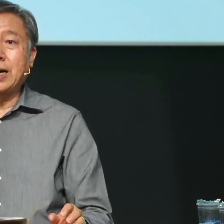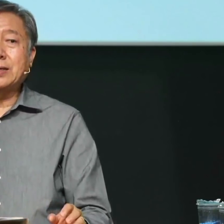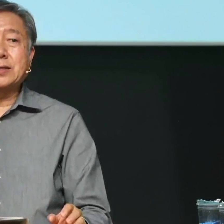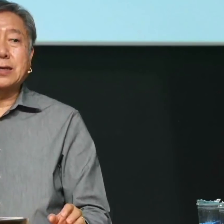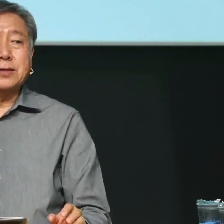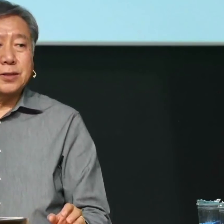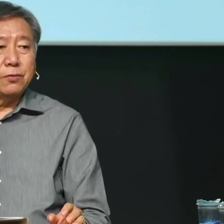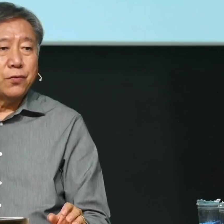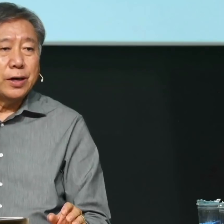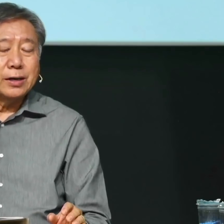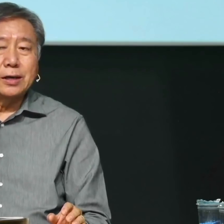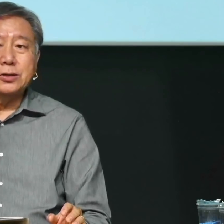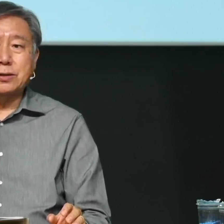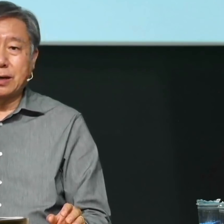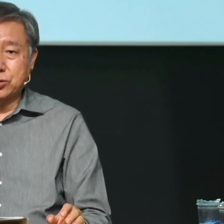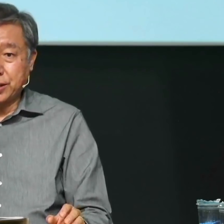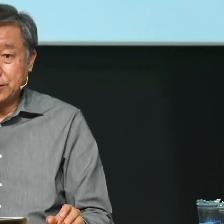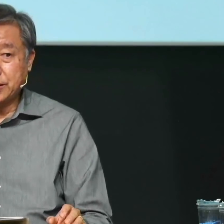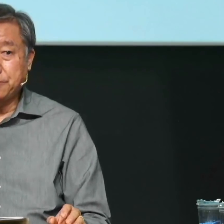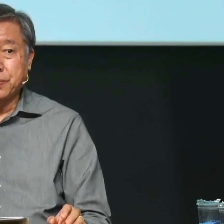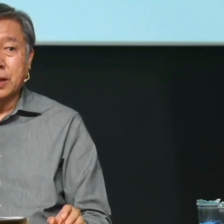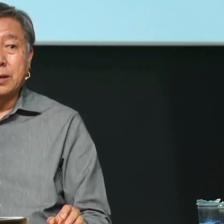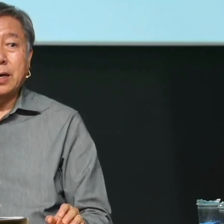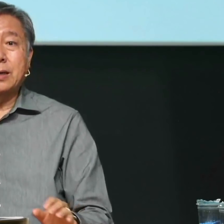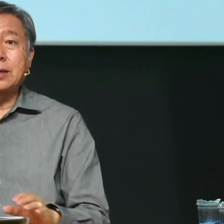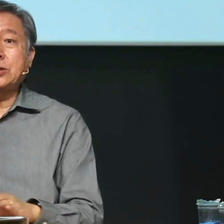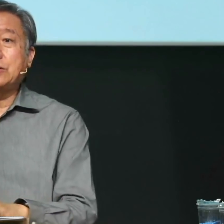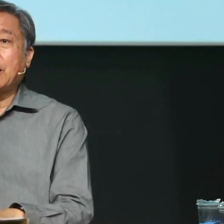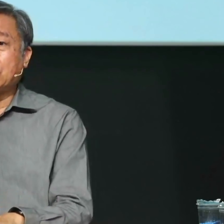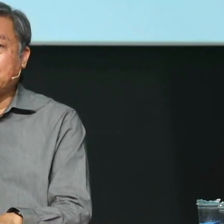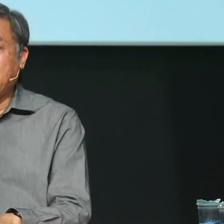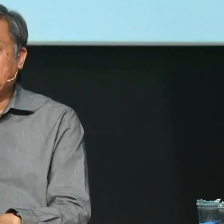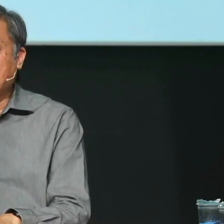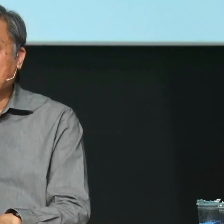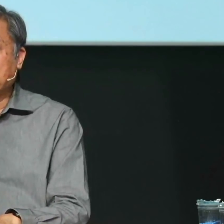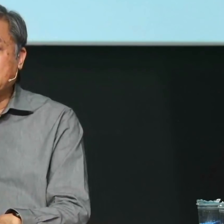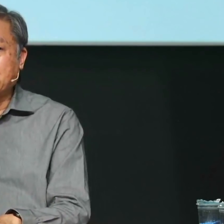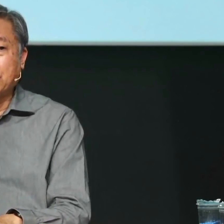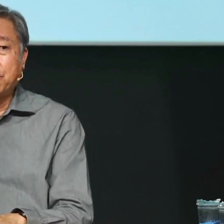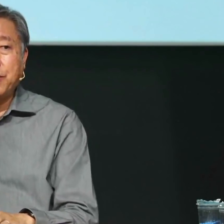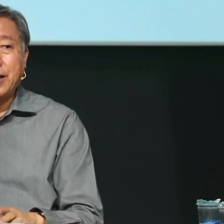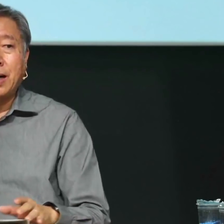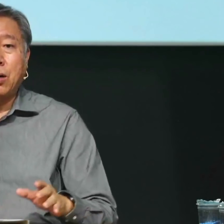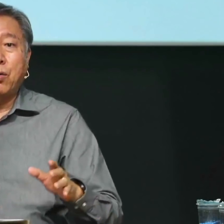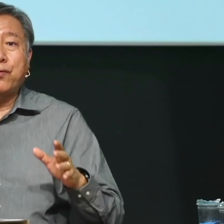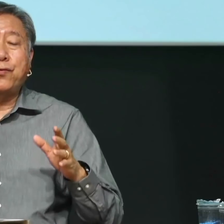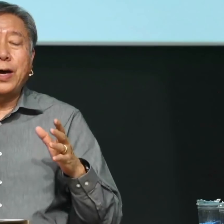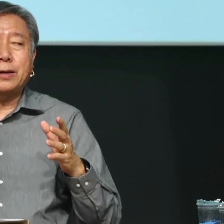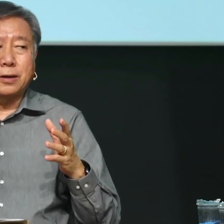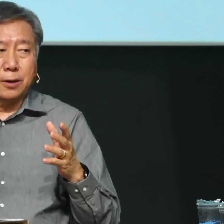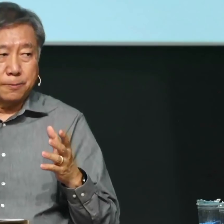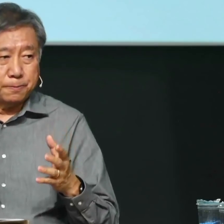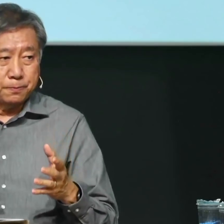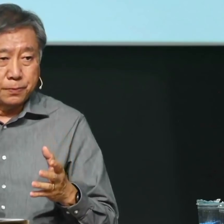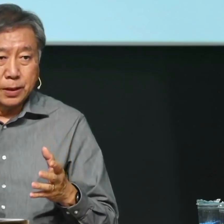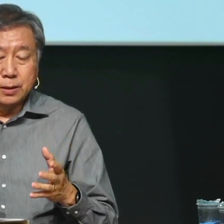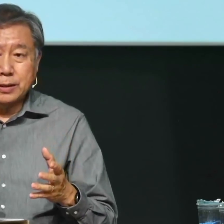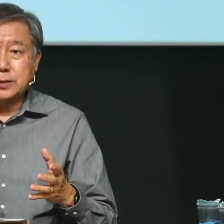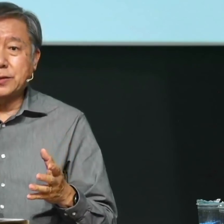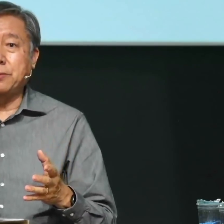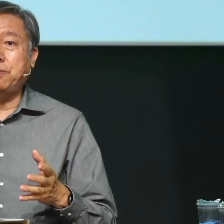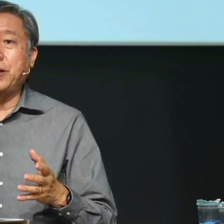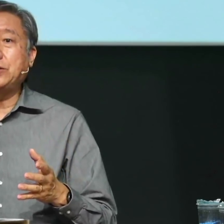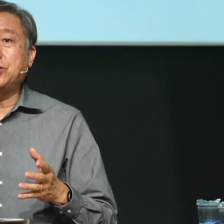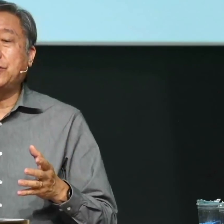Irmãos, essa sim foi a grande tragédia, e a grande tragédia aconteceu pela oferta que